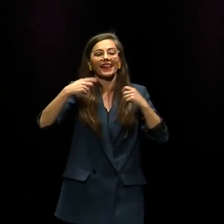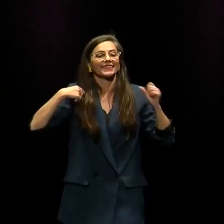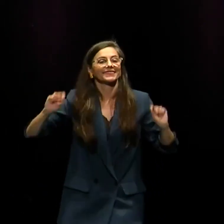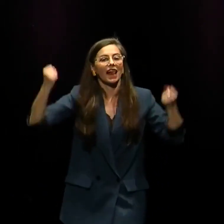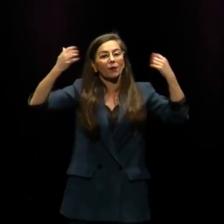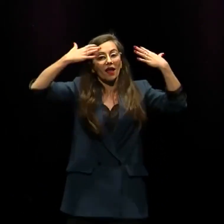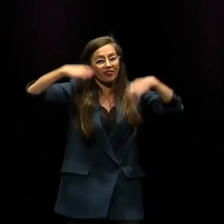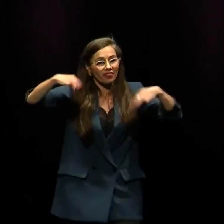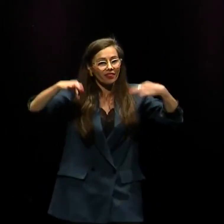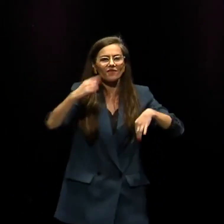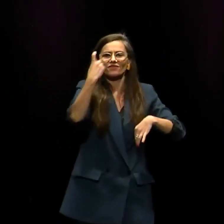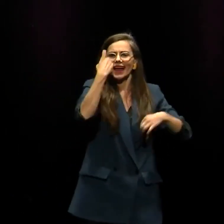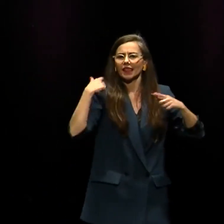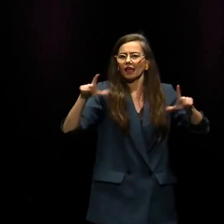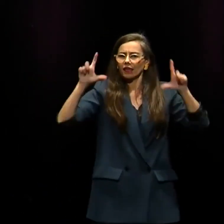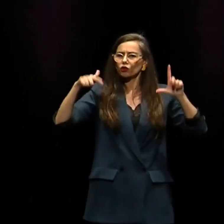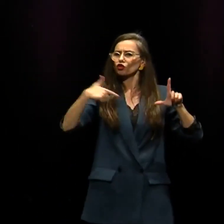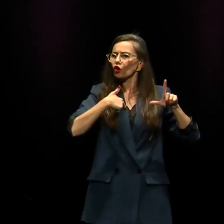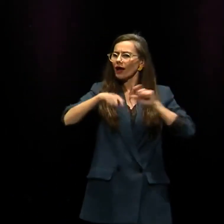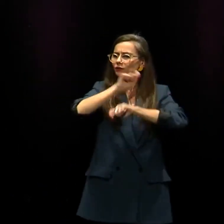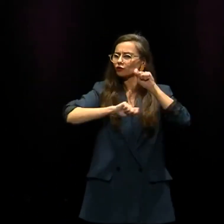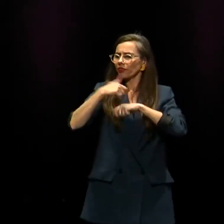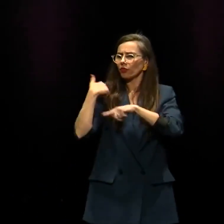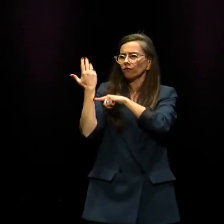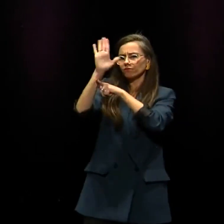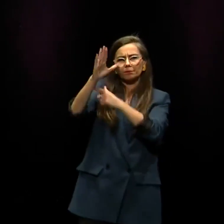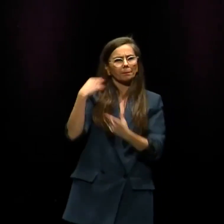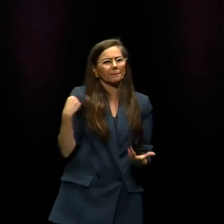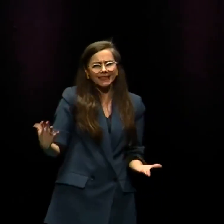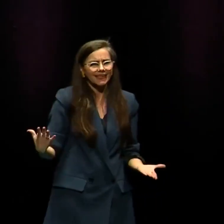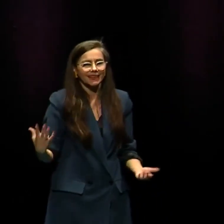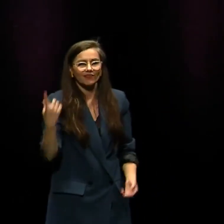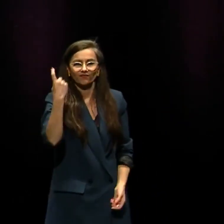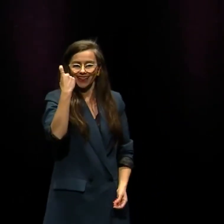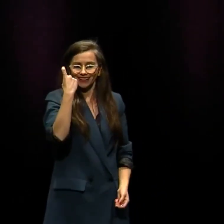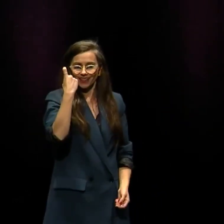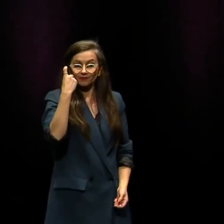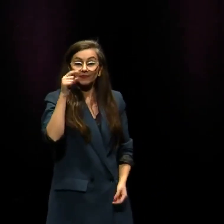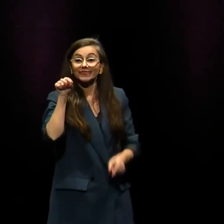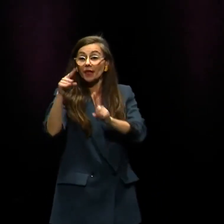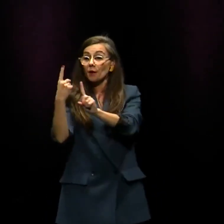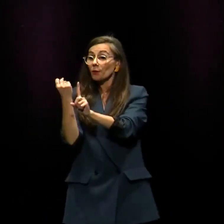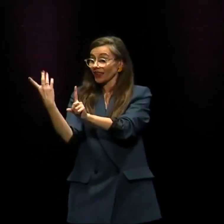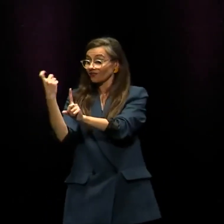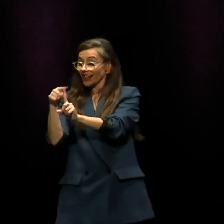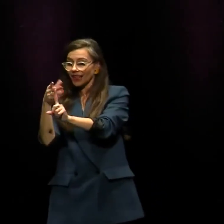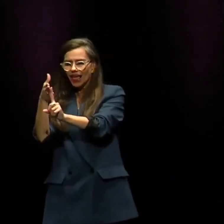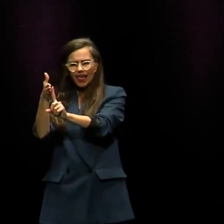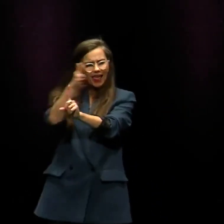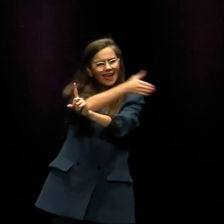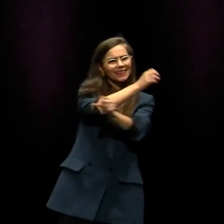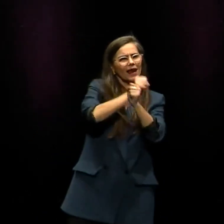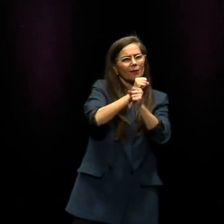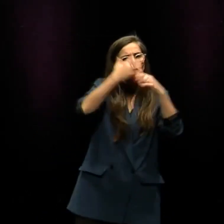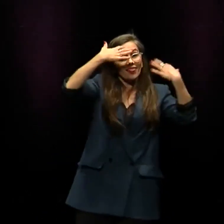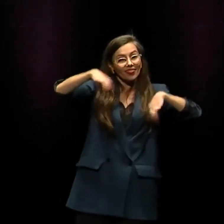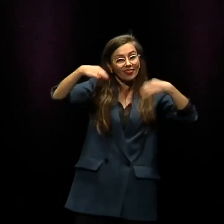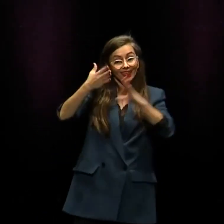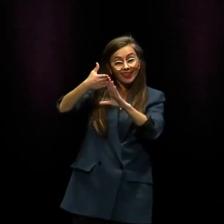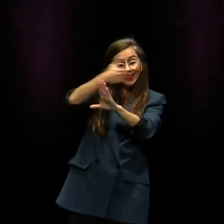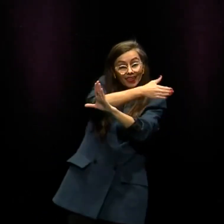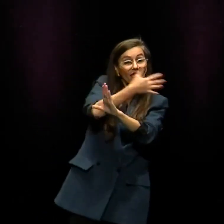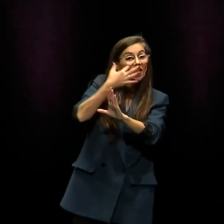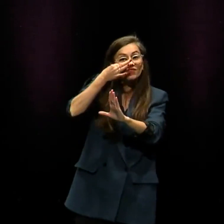como digo, de manera inconsciente, pero necesitamos de alguna manera que las asociaciones sientan que también son